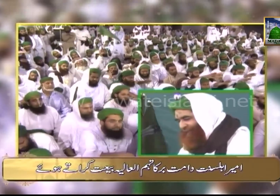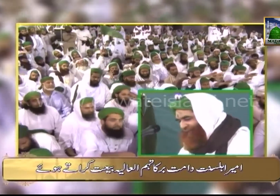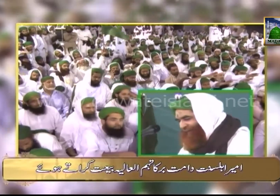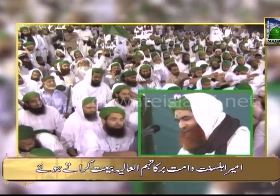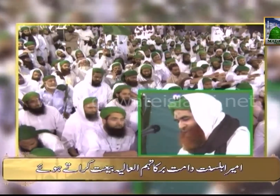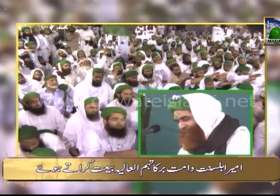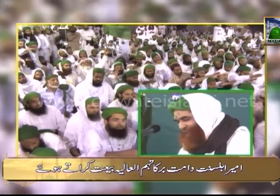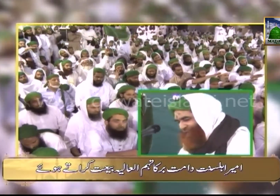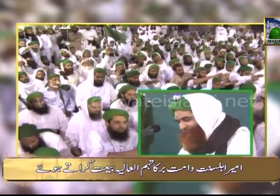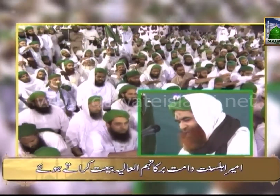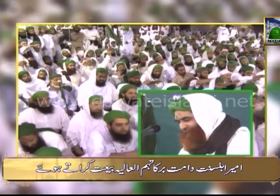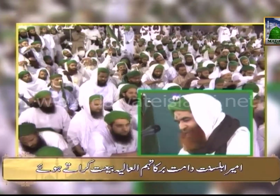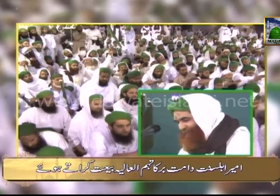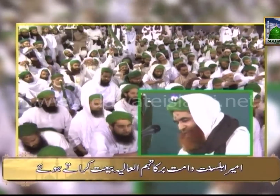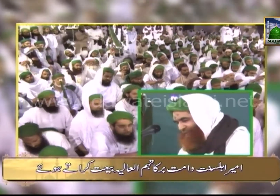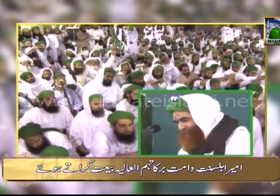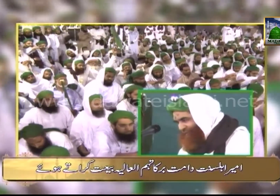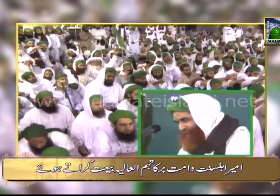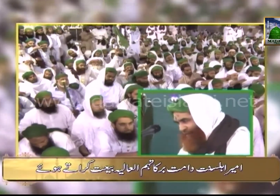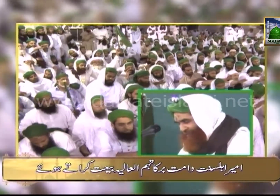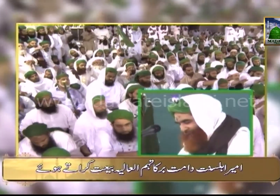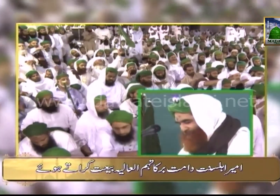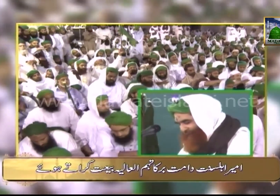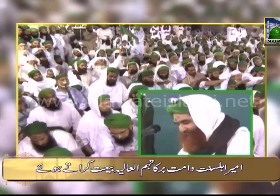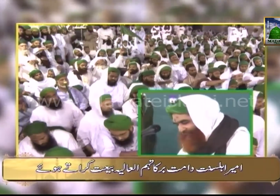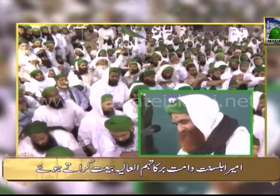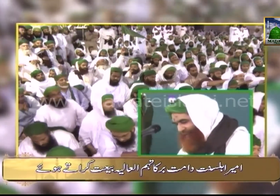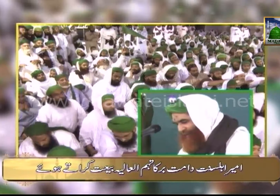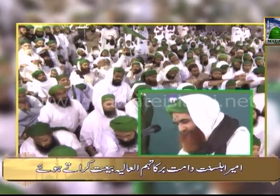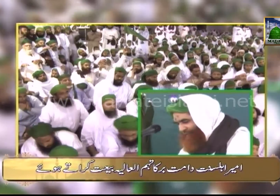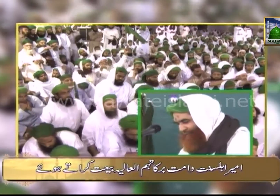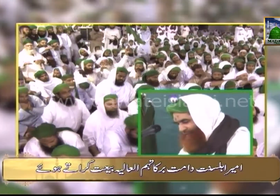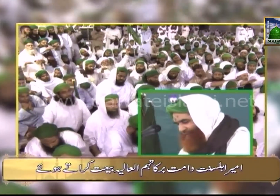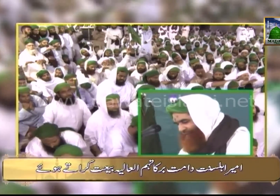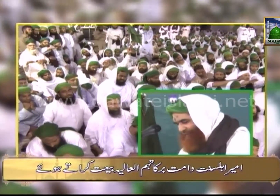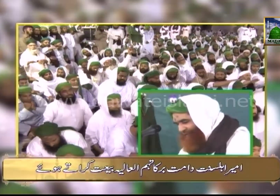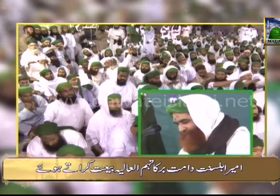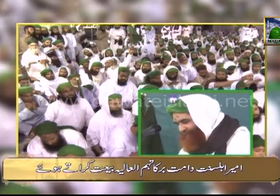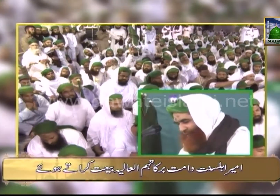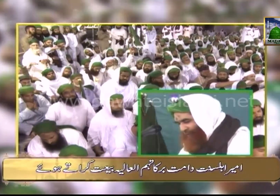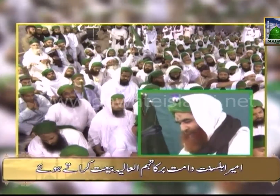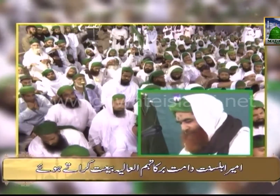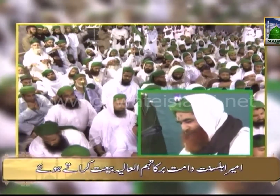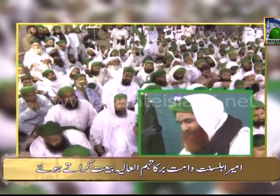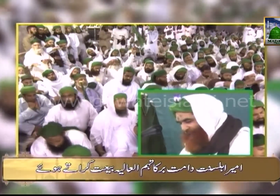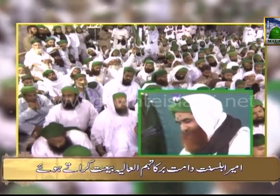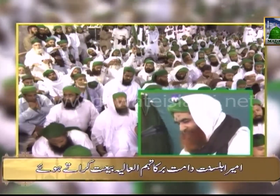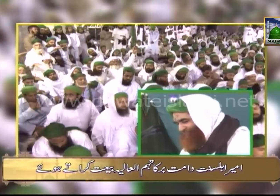ہے ذات باری، عطاری ہوں عطاری، تیرا کرم